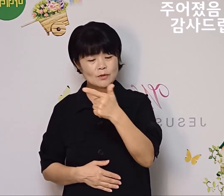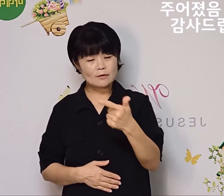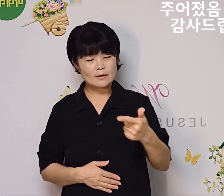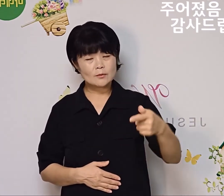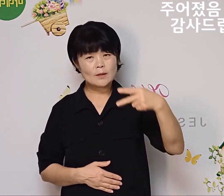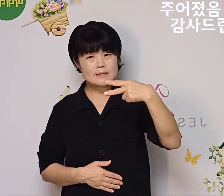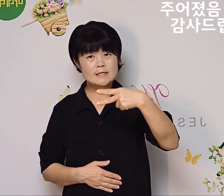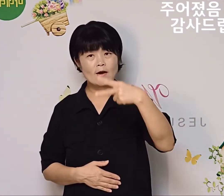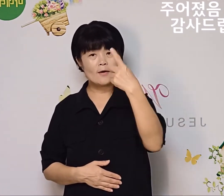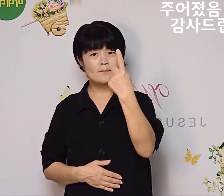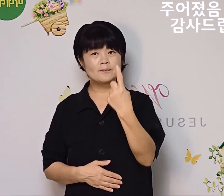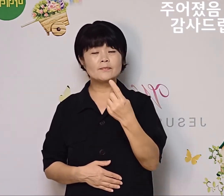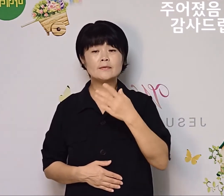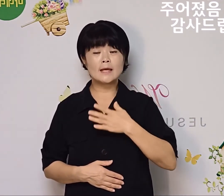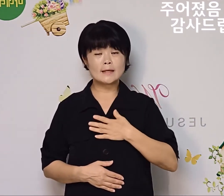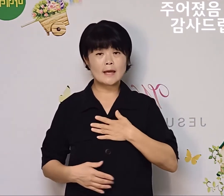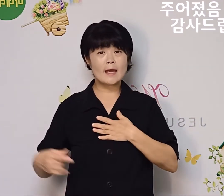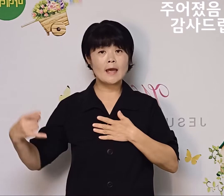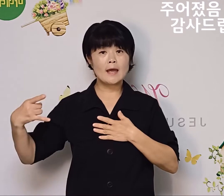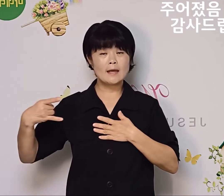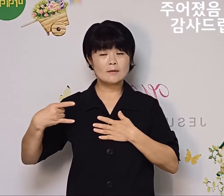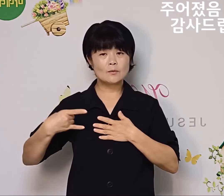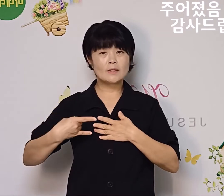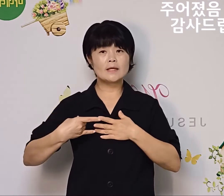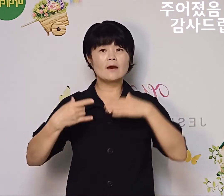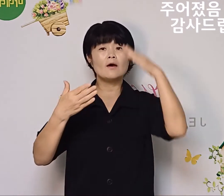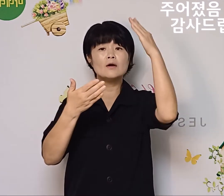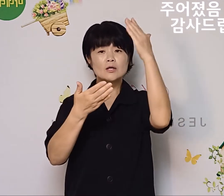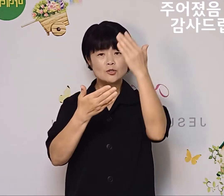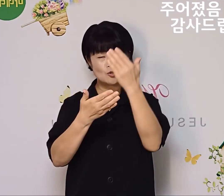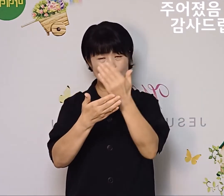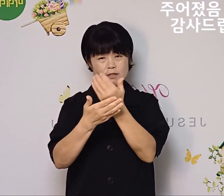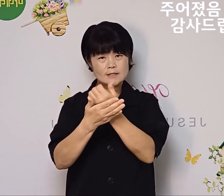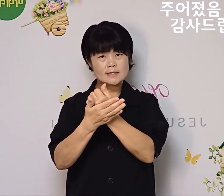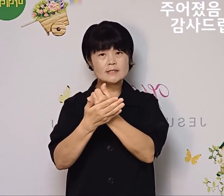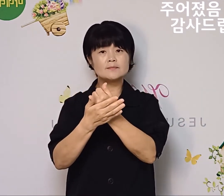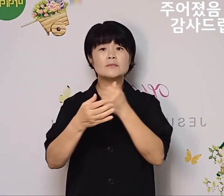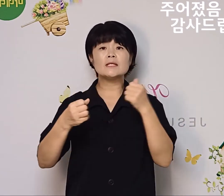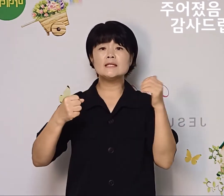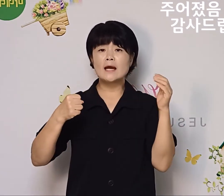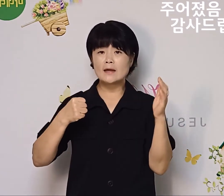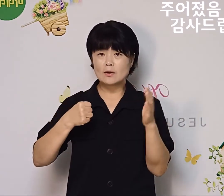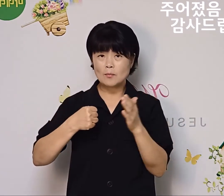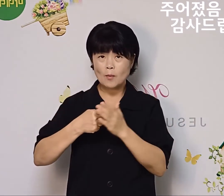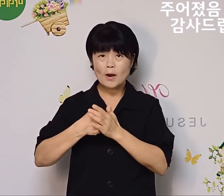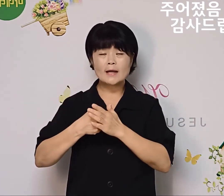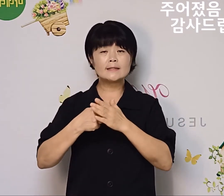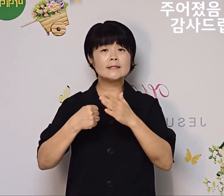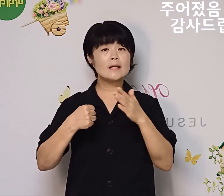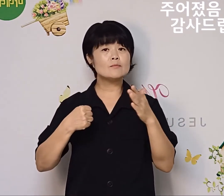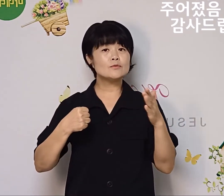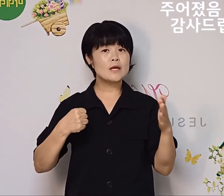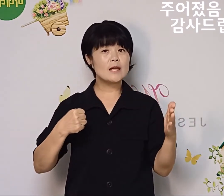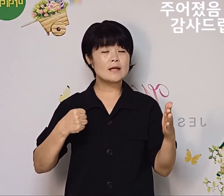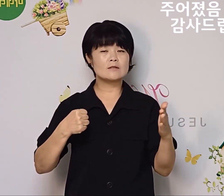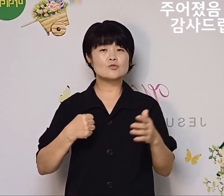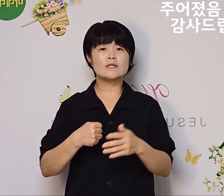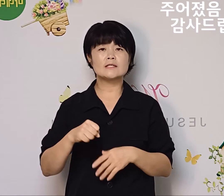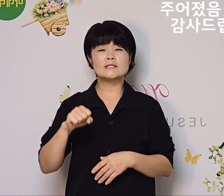연결 똑같죠? 4개 똑같아요. 주어졌음 인하여 뭐뭐 하기 때문에 라는 수를